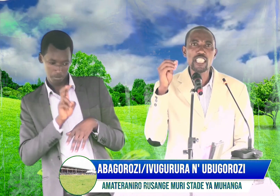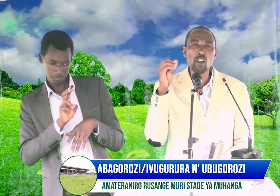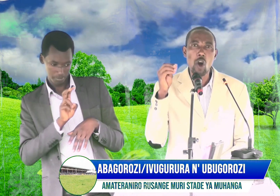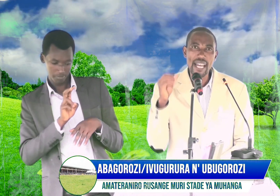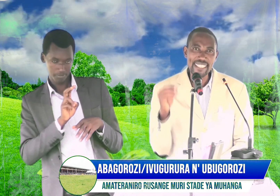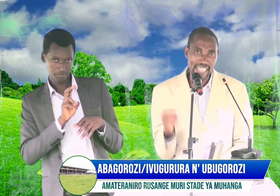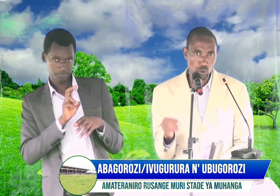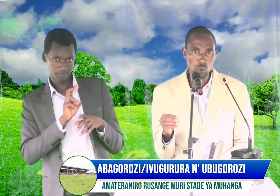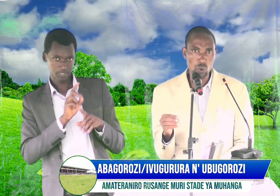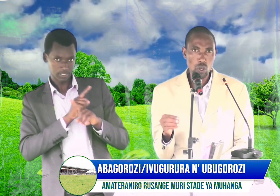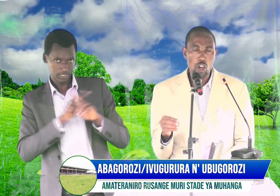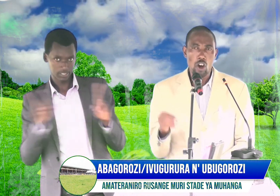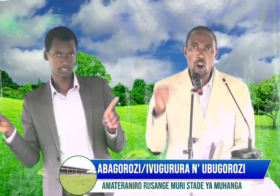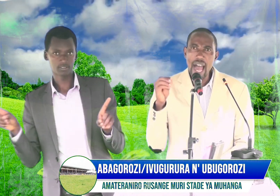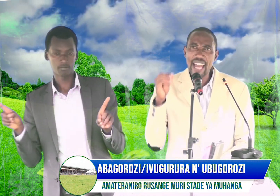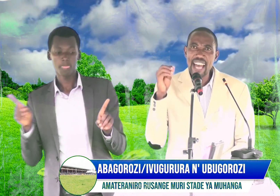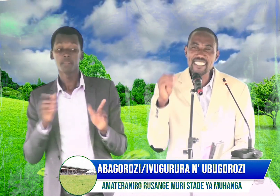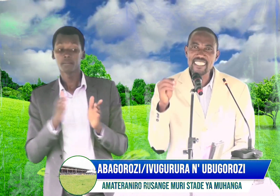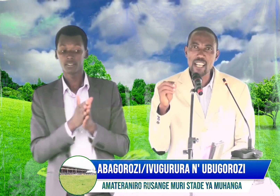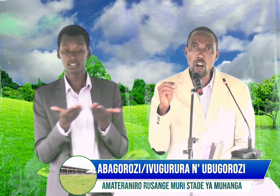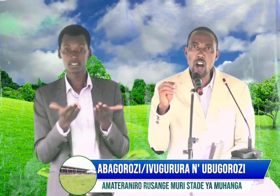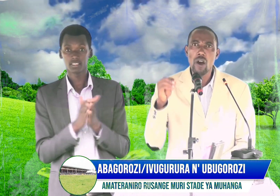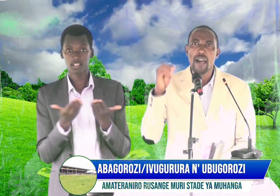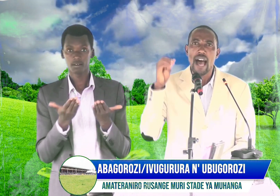cy'ibihamya umuzingo wa